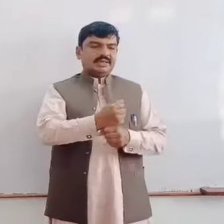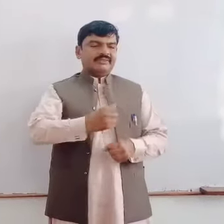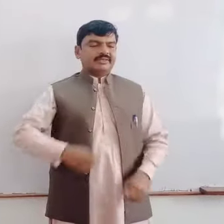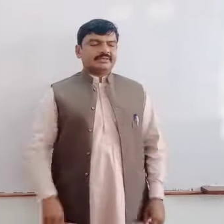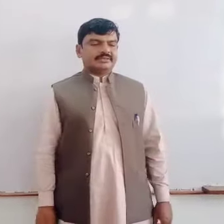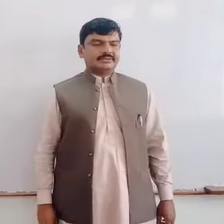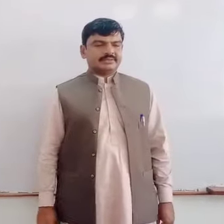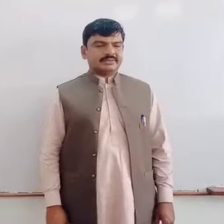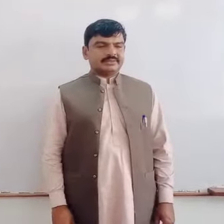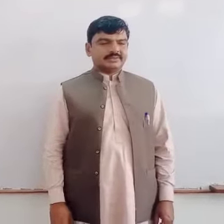خلافت خلیفہ